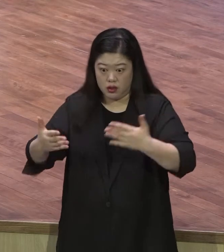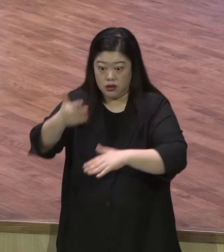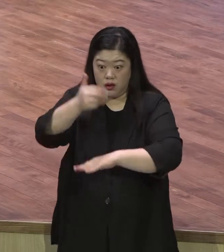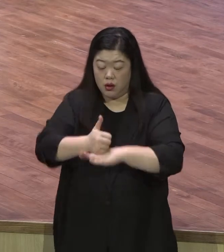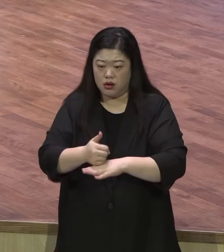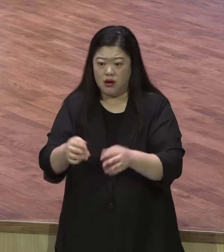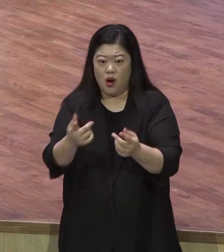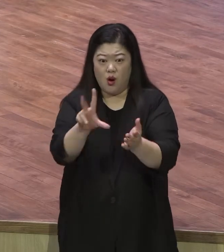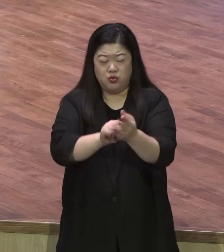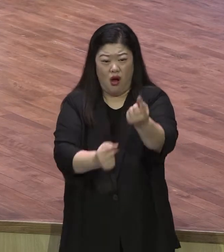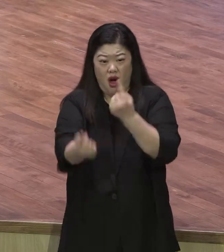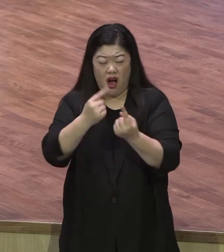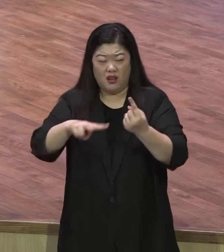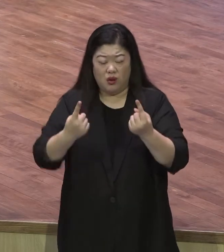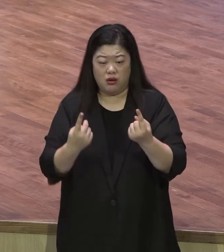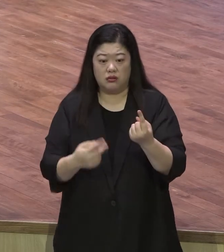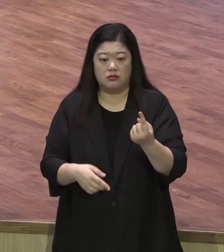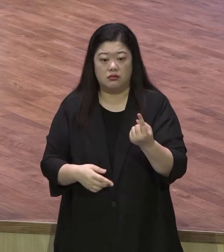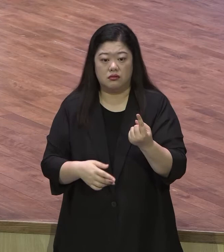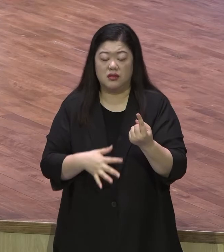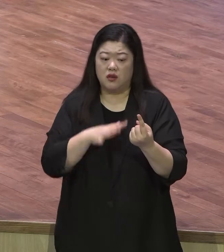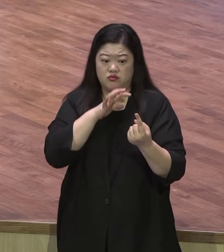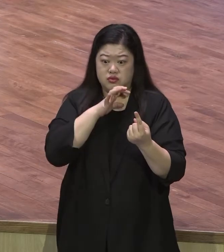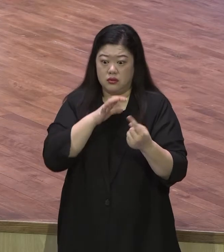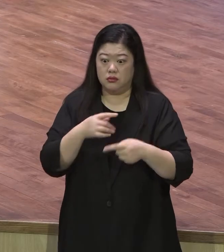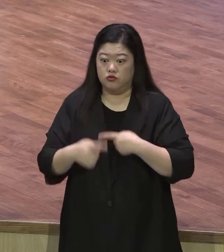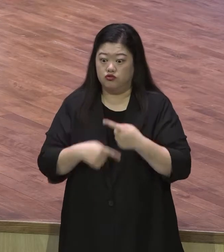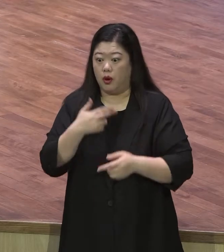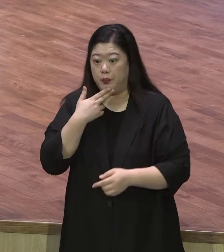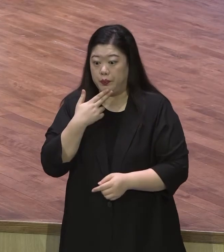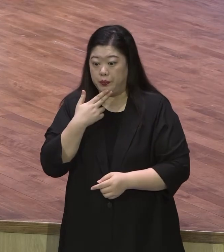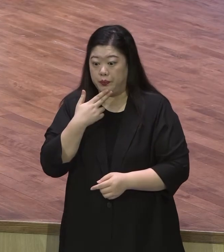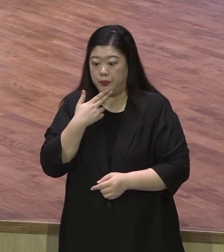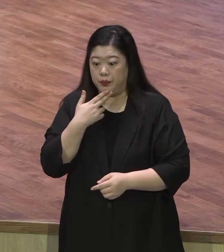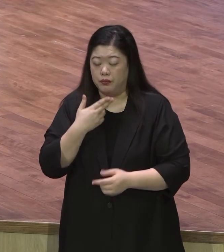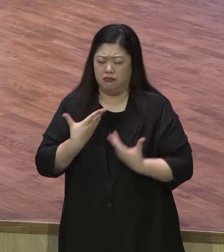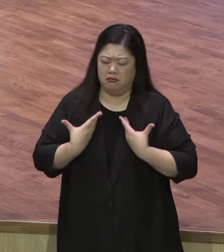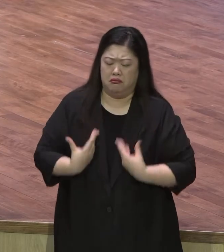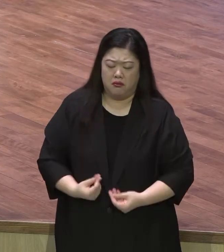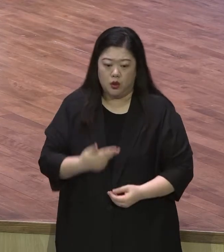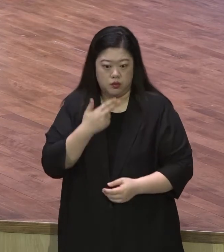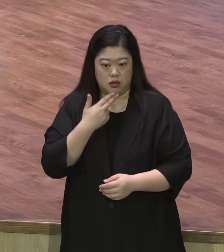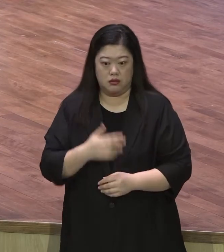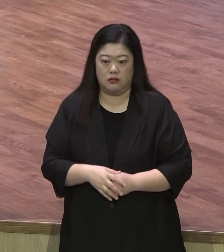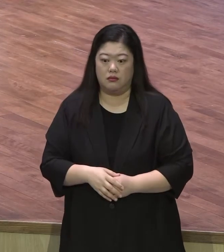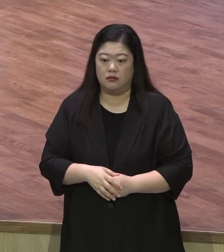이 메시지로 산상 수훈을 결론내고 있습니다.